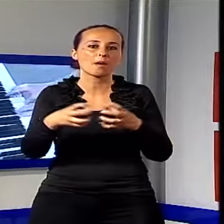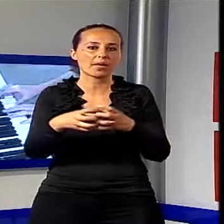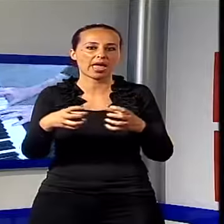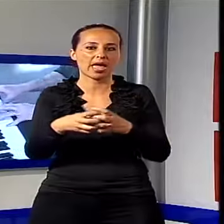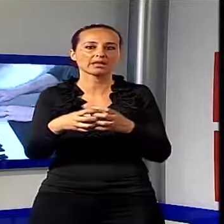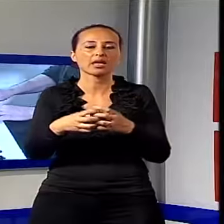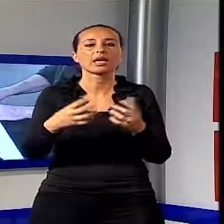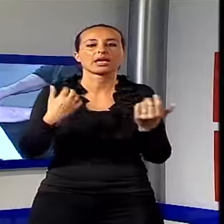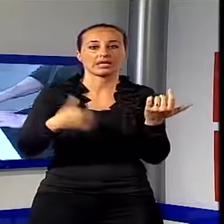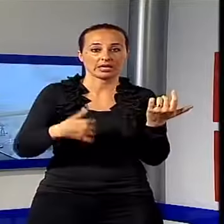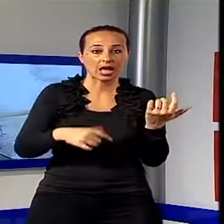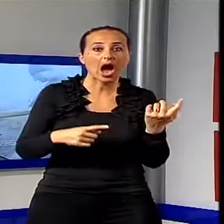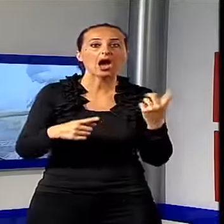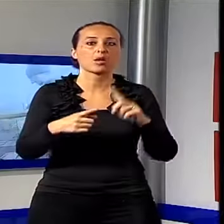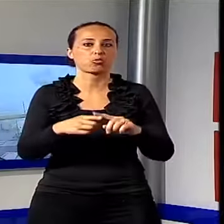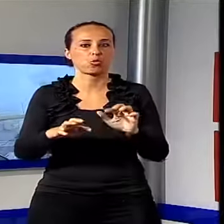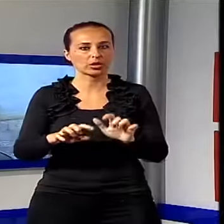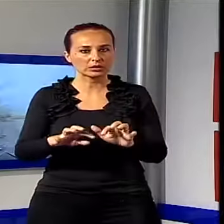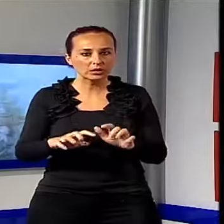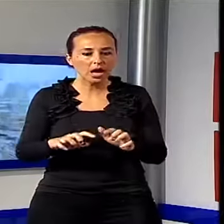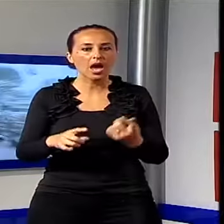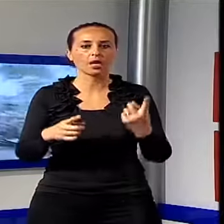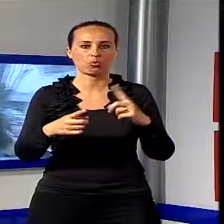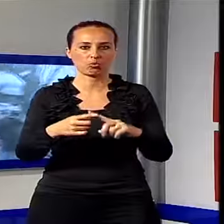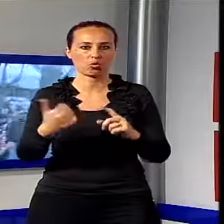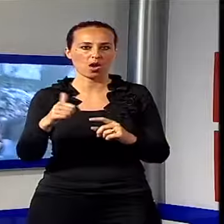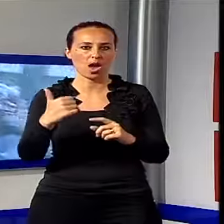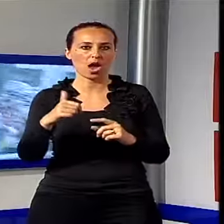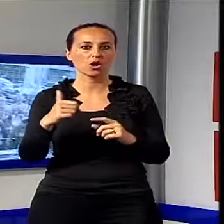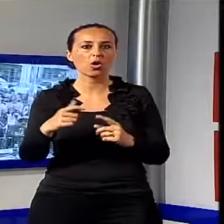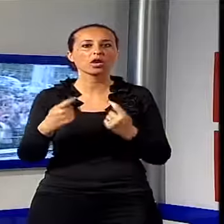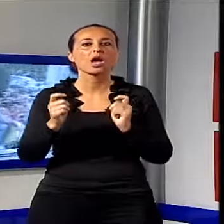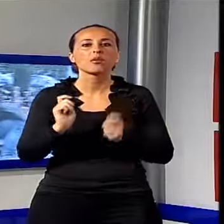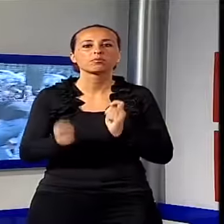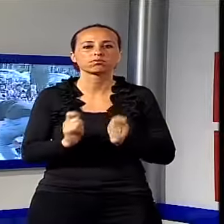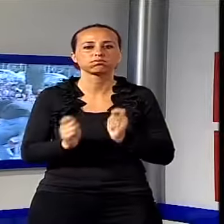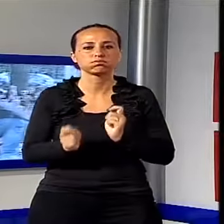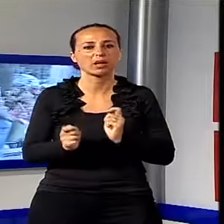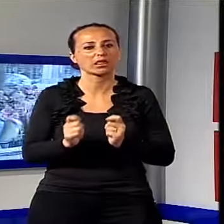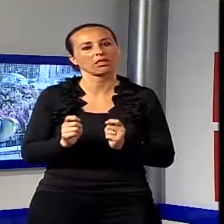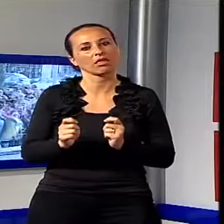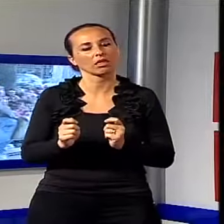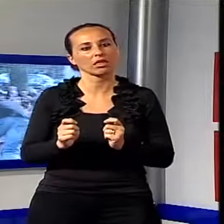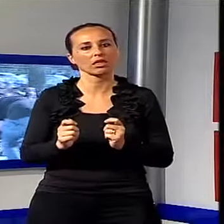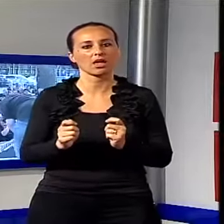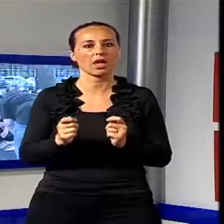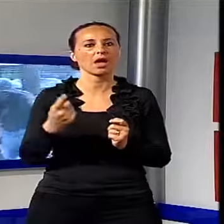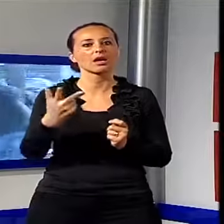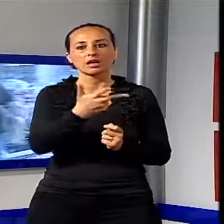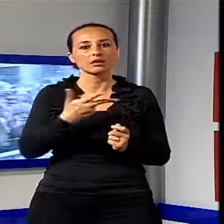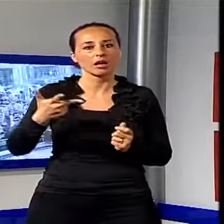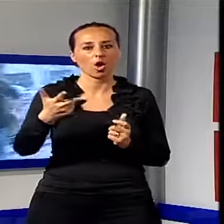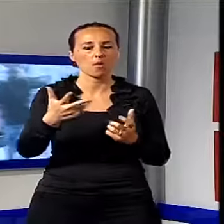Mele e Tastiere affiancati da una potente sezione ritmica con Enrico Brazzi al basso e Tommy Graziani alla batteria.